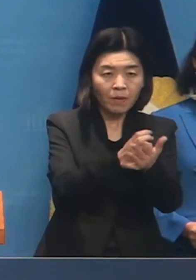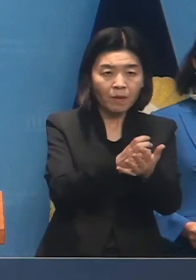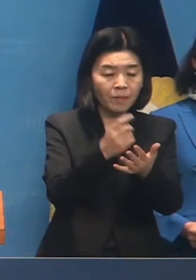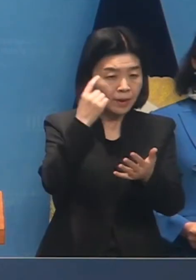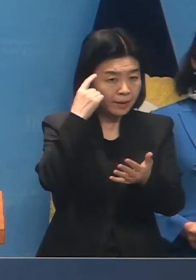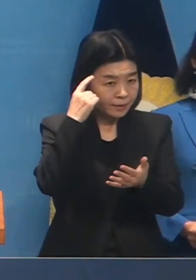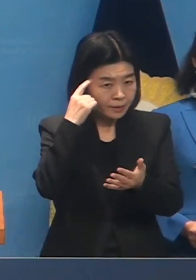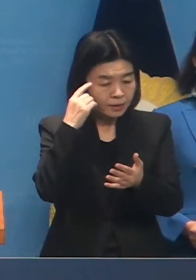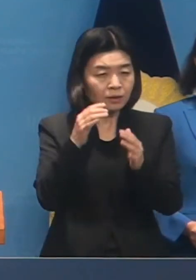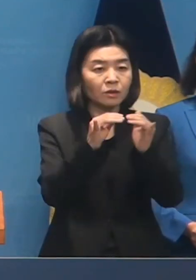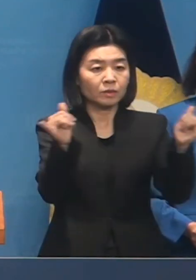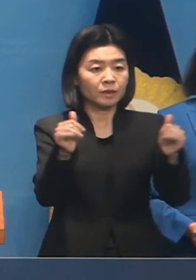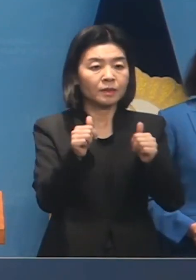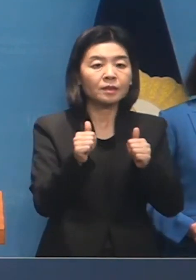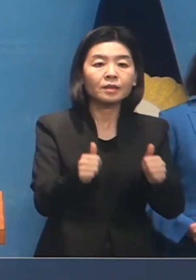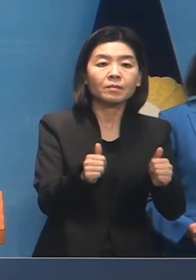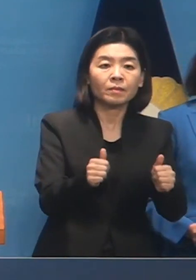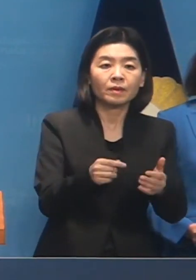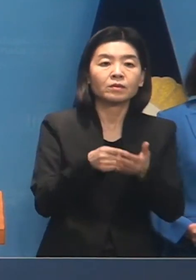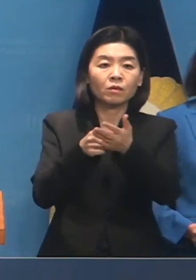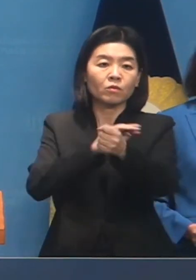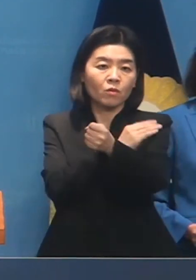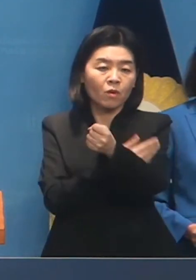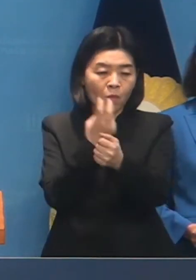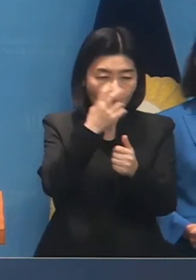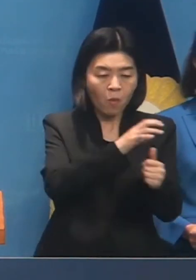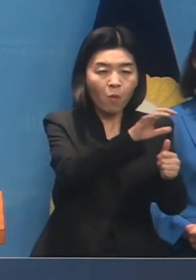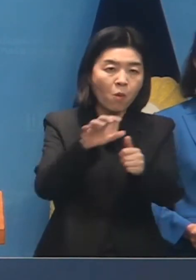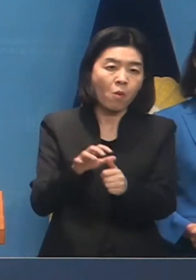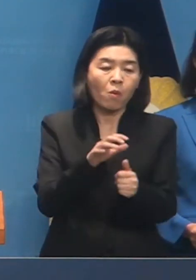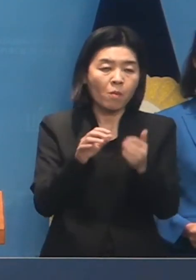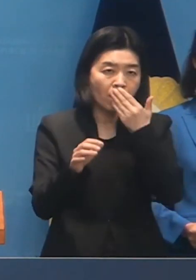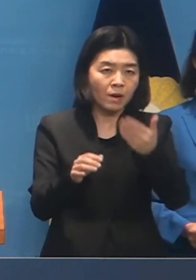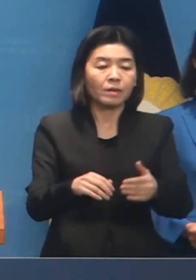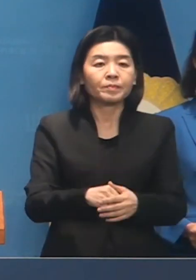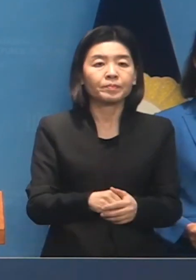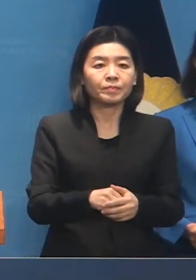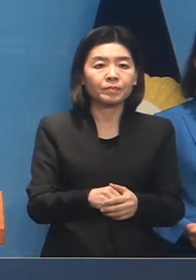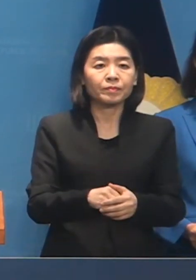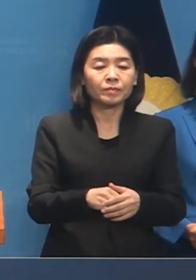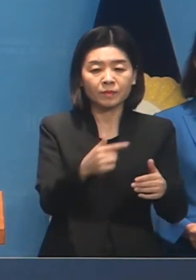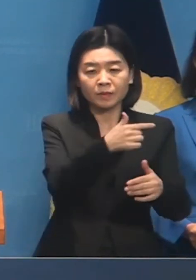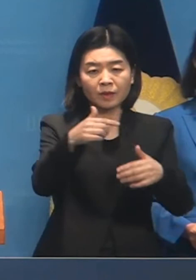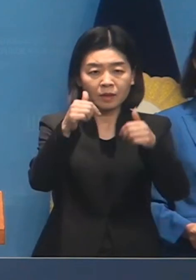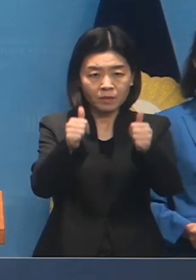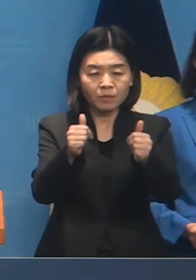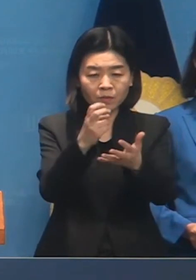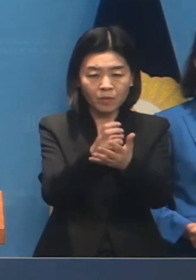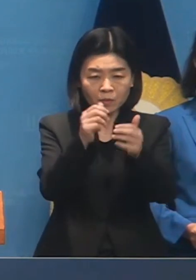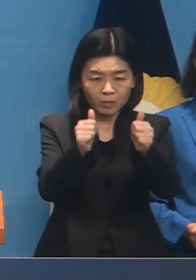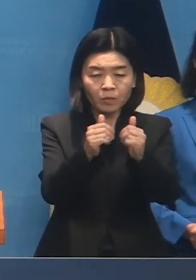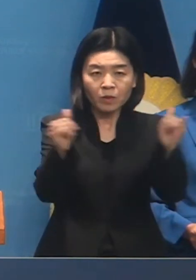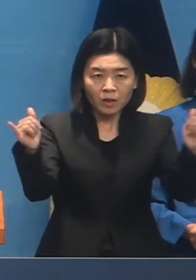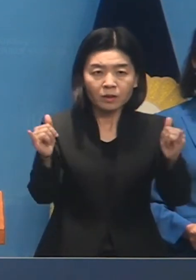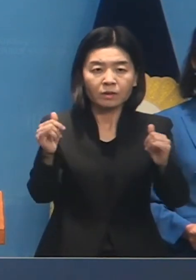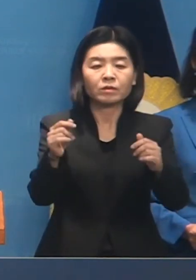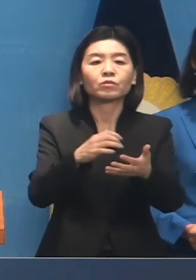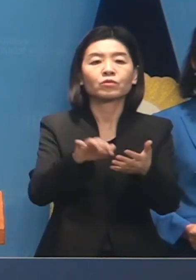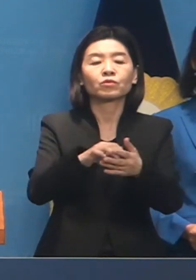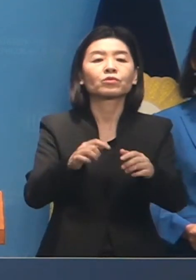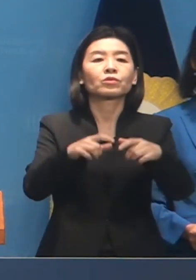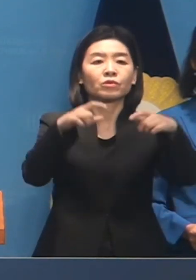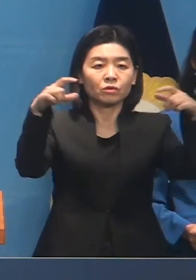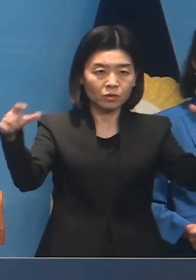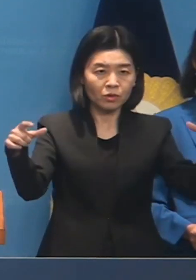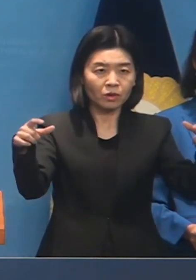국민의 재판 청구권을 동시에 보호하겠습니다. 대법관 증언과 함께 다양성을 확대하겠습니다.